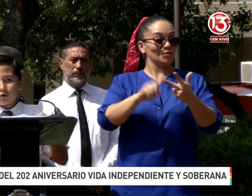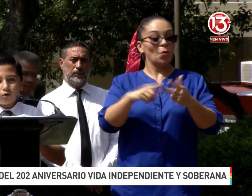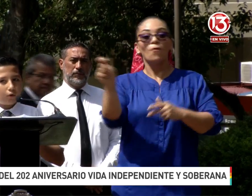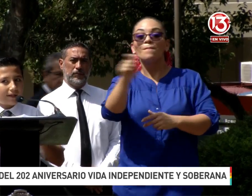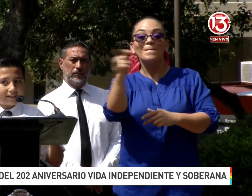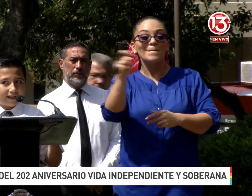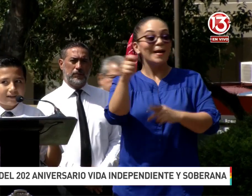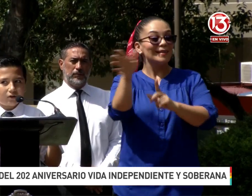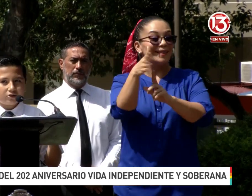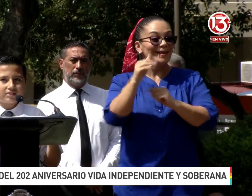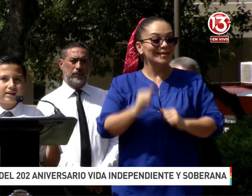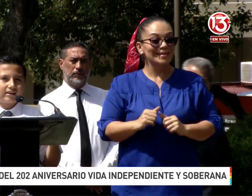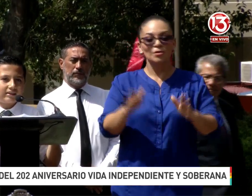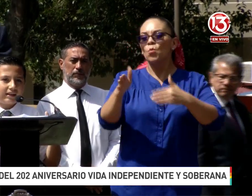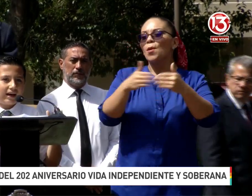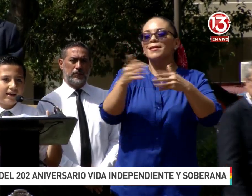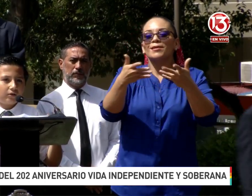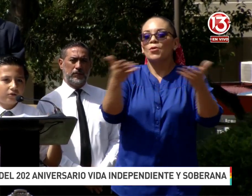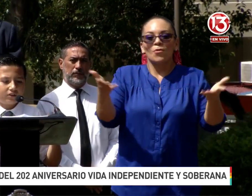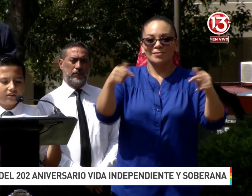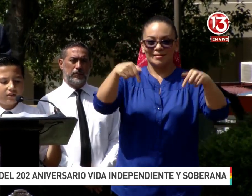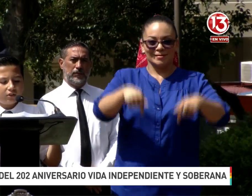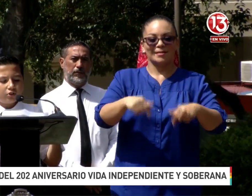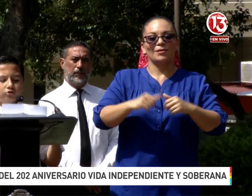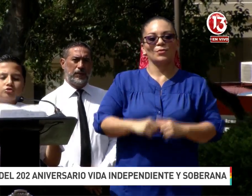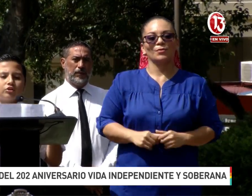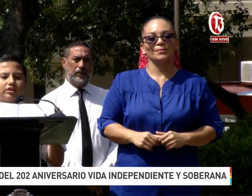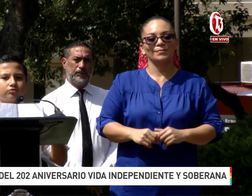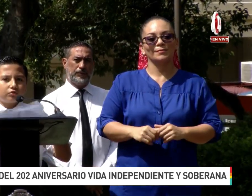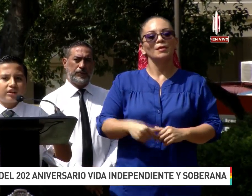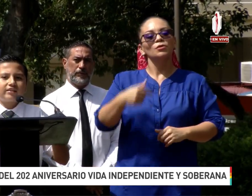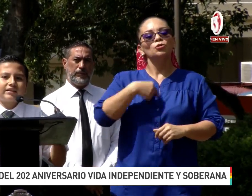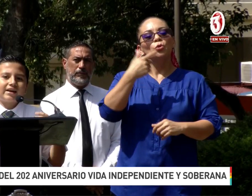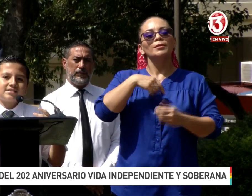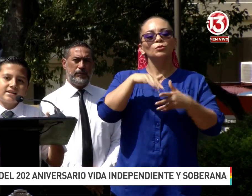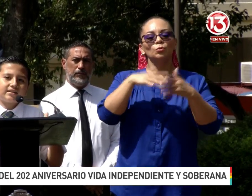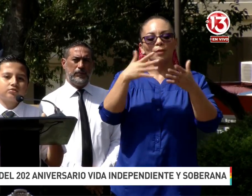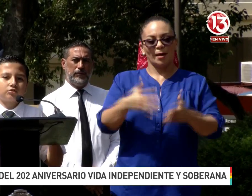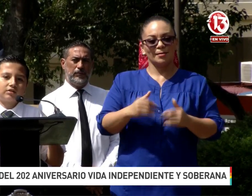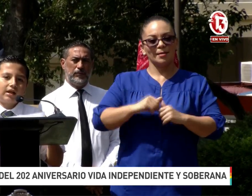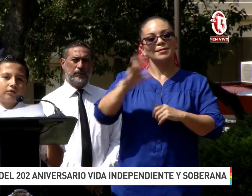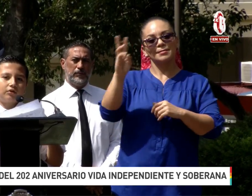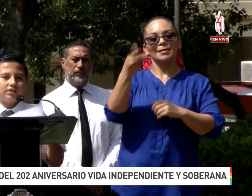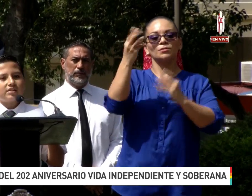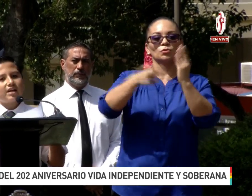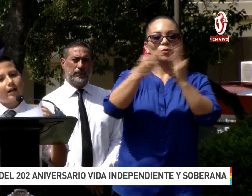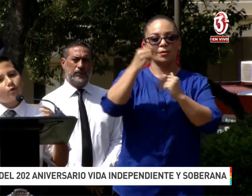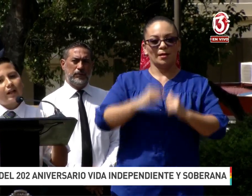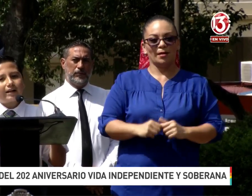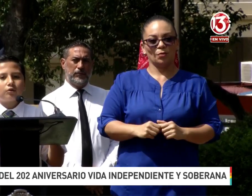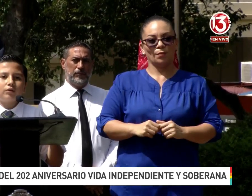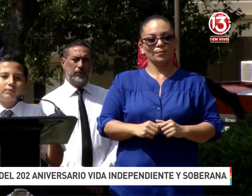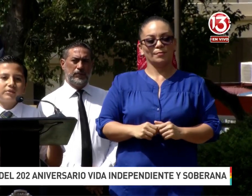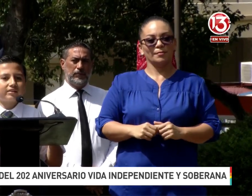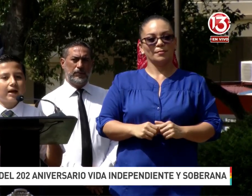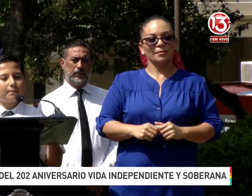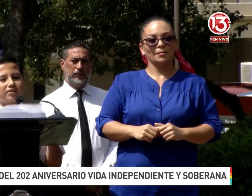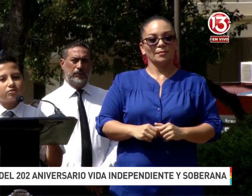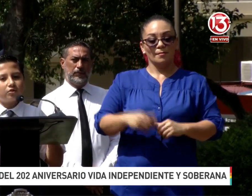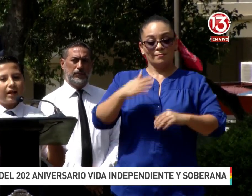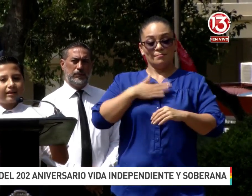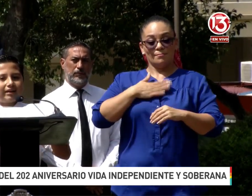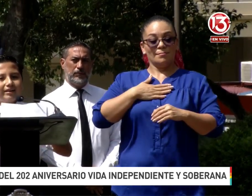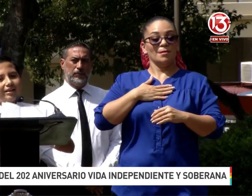banderines o cualquier cosa del día de hoy. Soy estudiante de sexto grado y a lo largo de mi